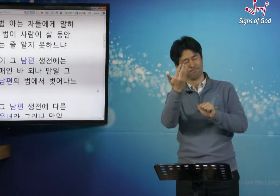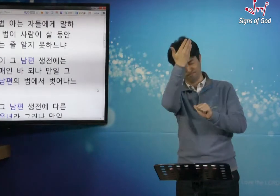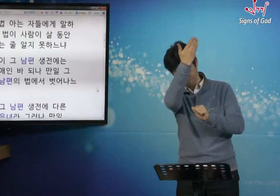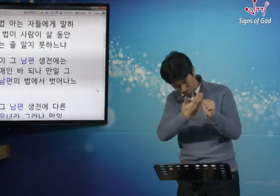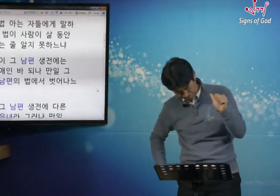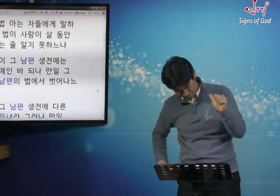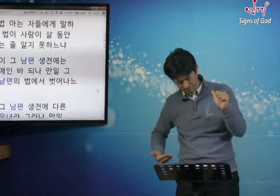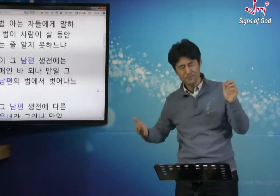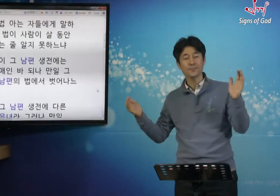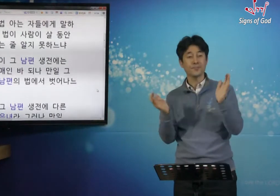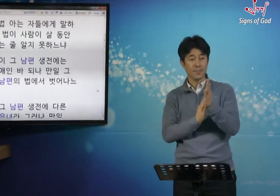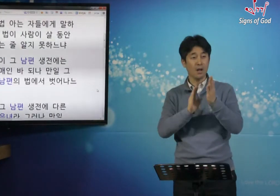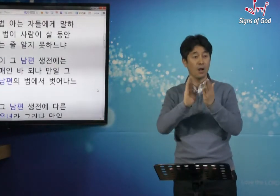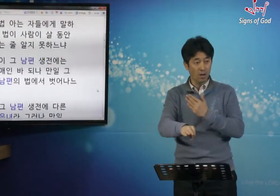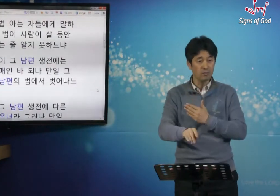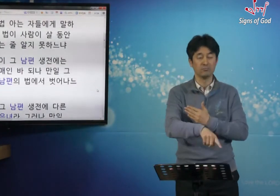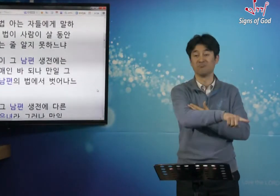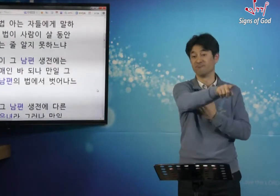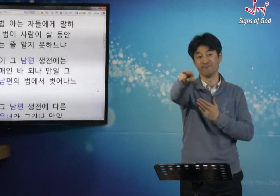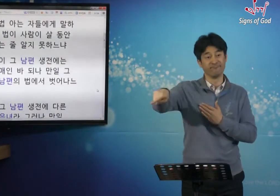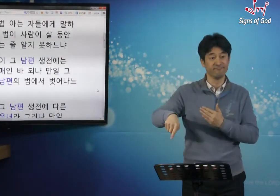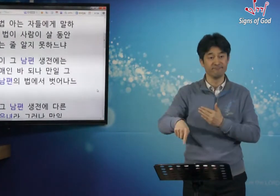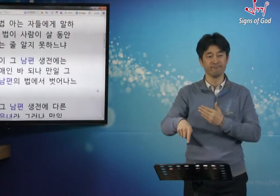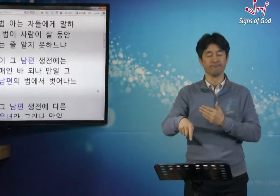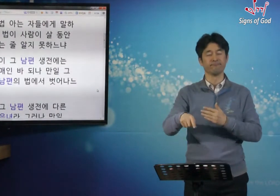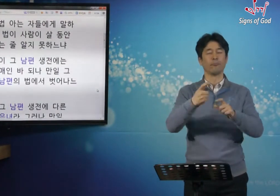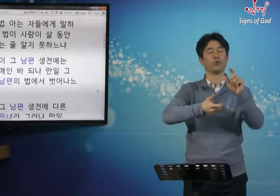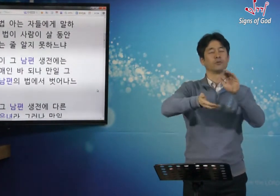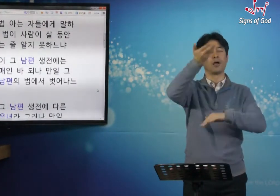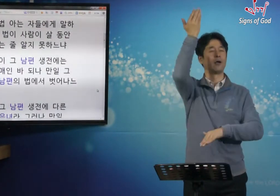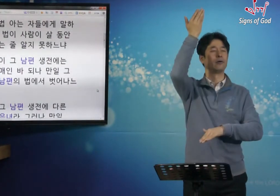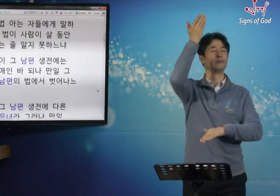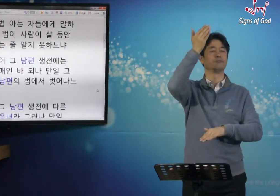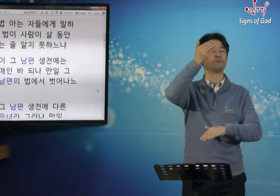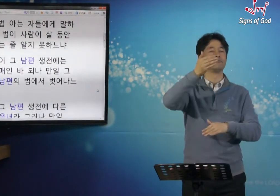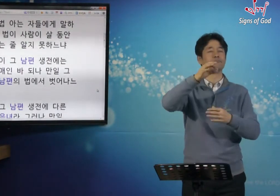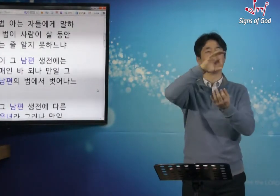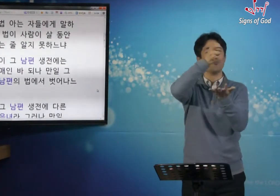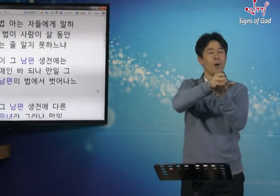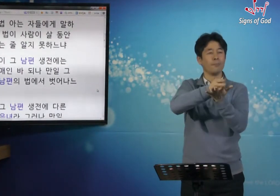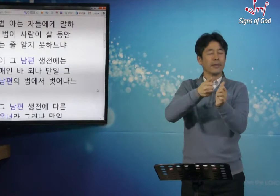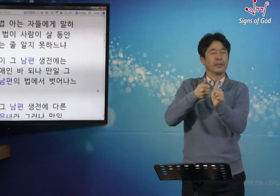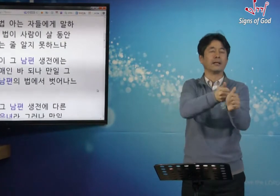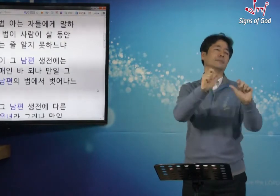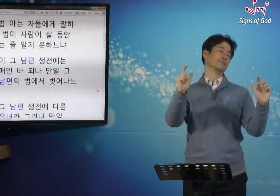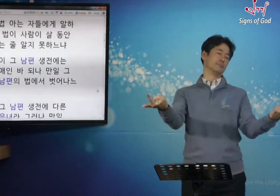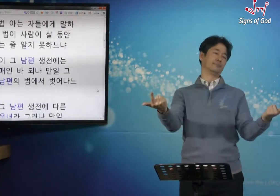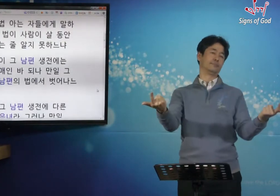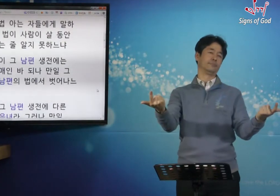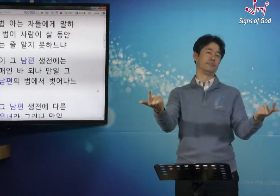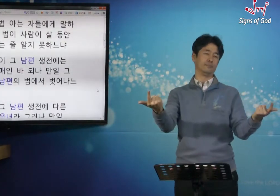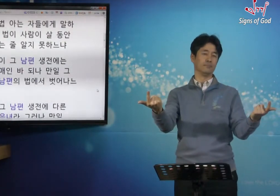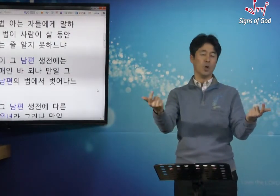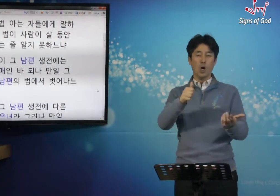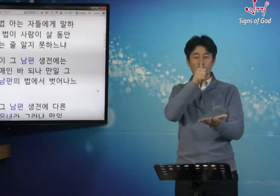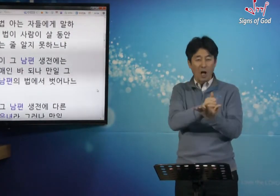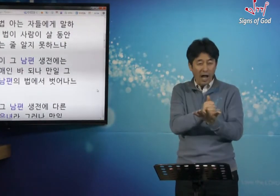그 몸이 죽으시고 죽임당하시고 더 이상 그 율법이 우리를 따르지